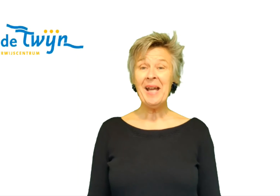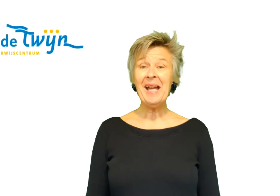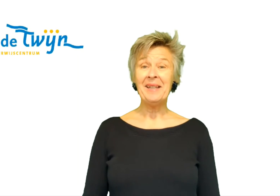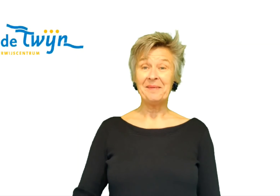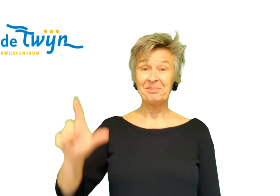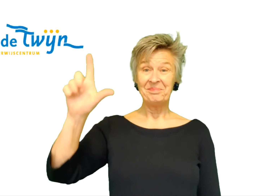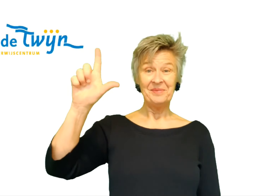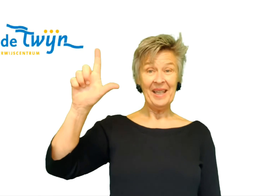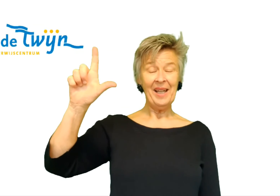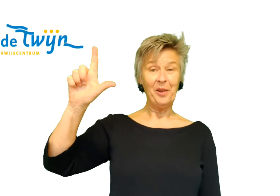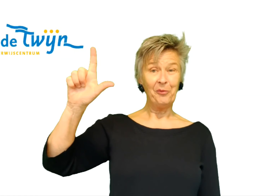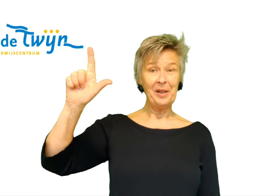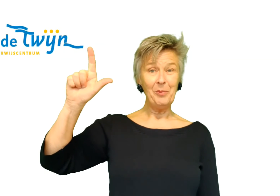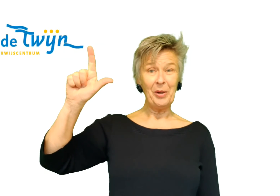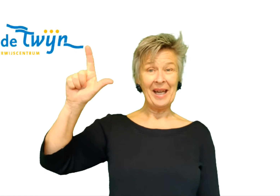Limonade. De L van limonade.